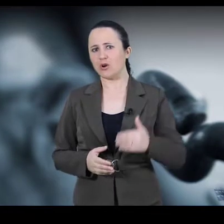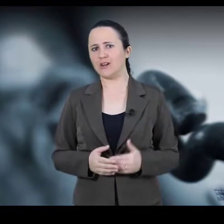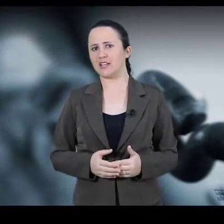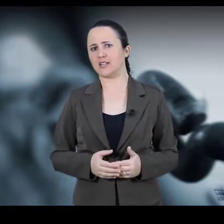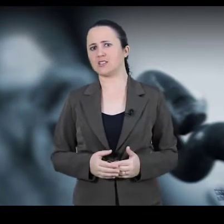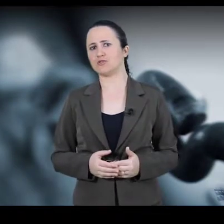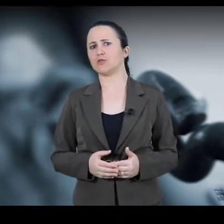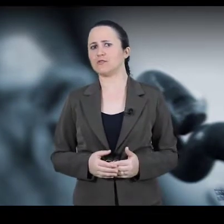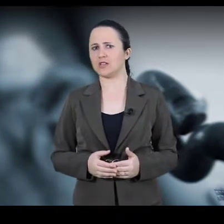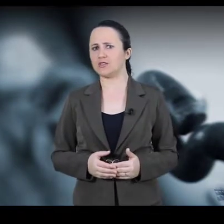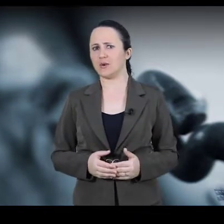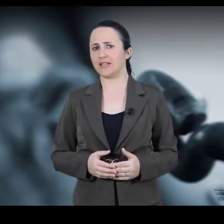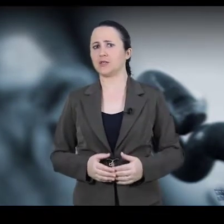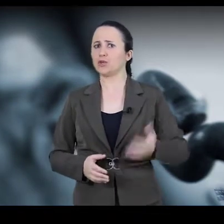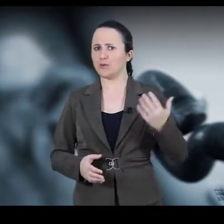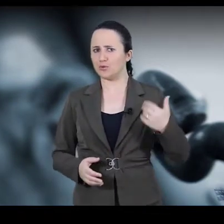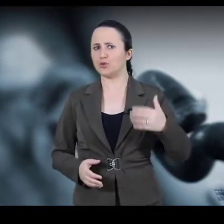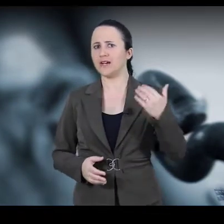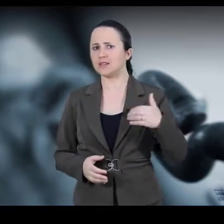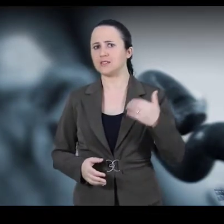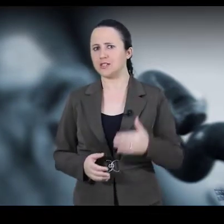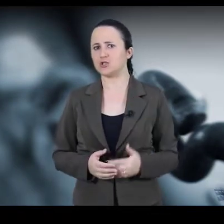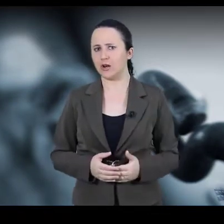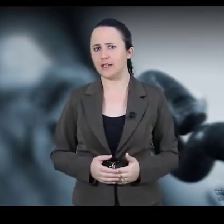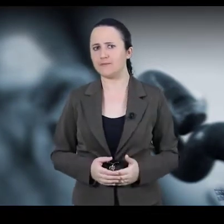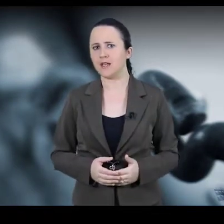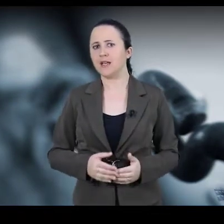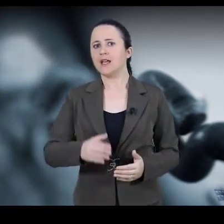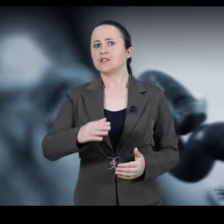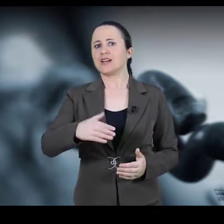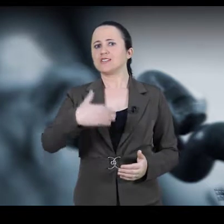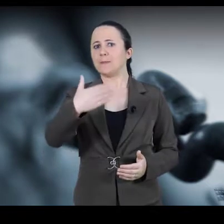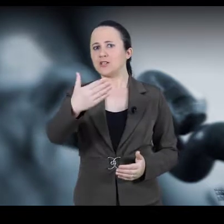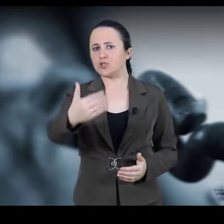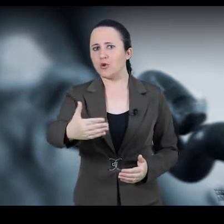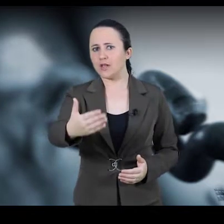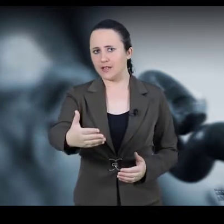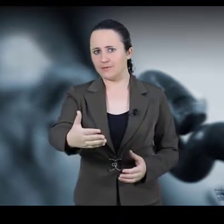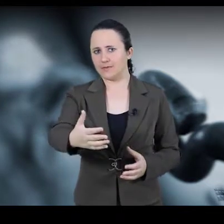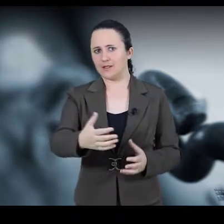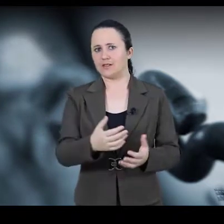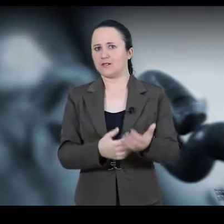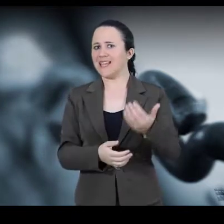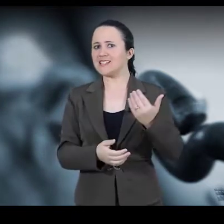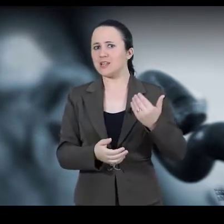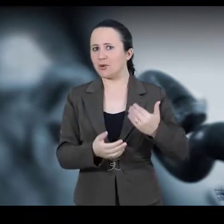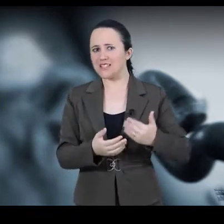com a Declaração de 1948, mas muito antes na história, já se pensou que, desde, por